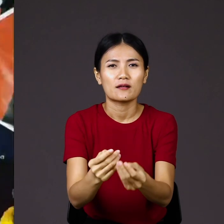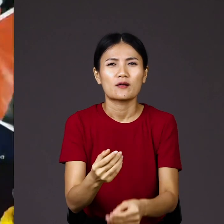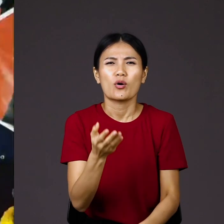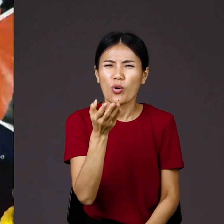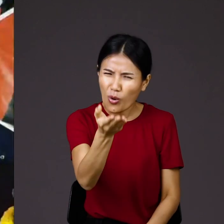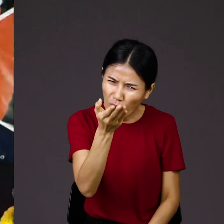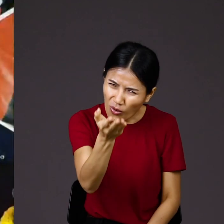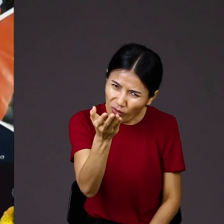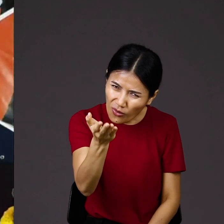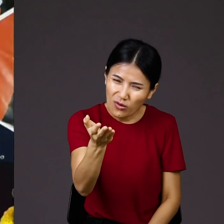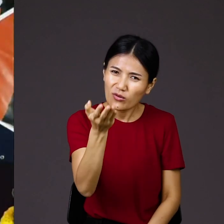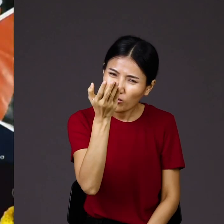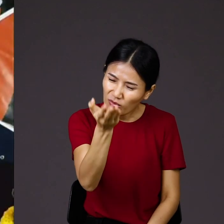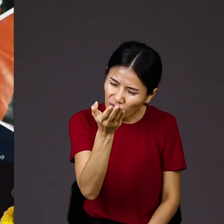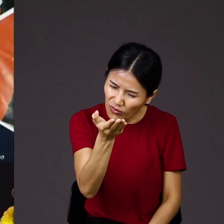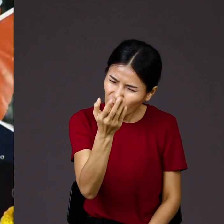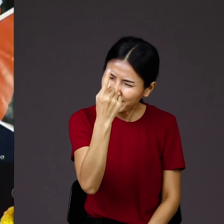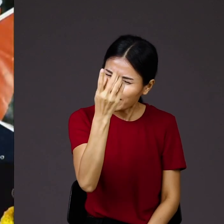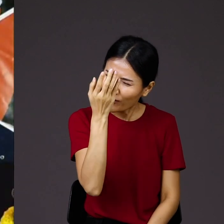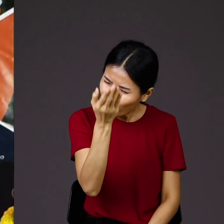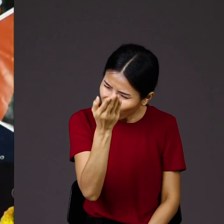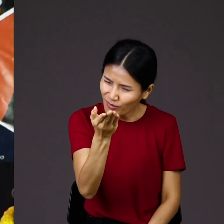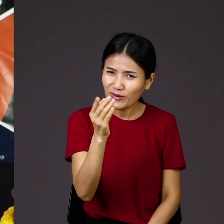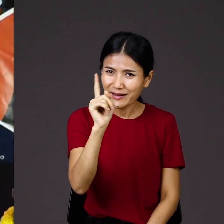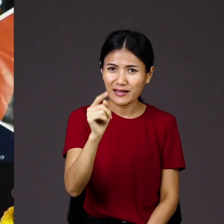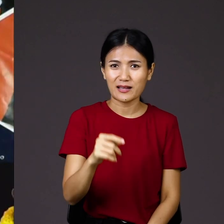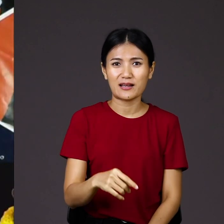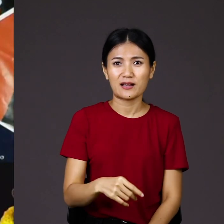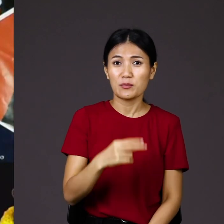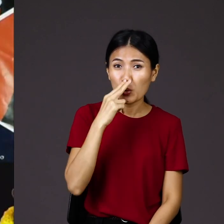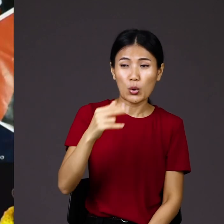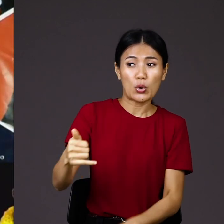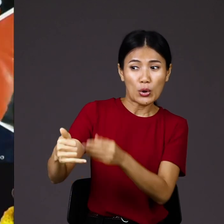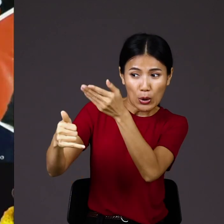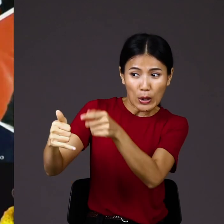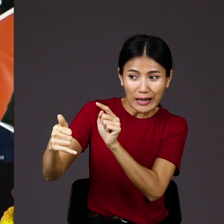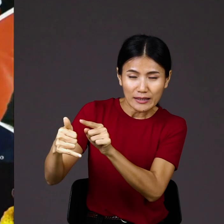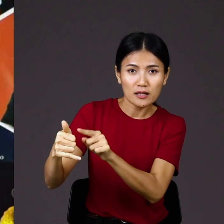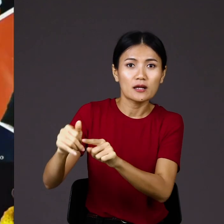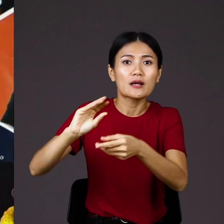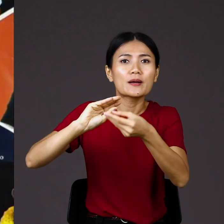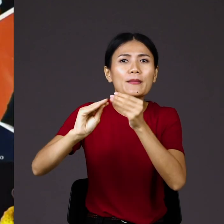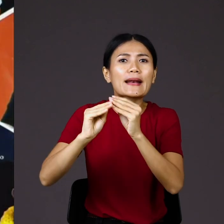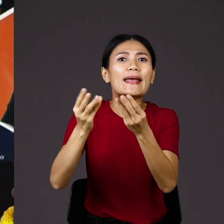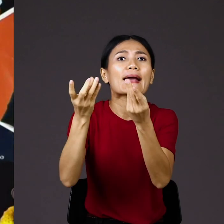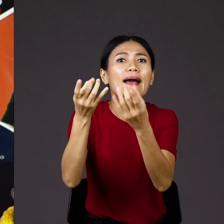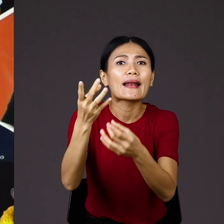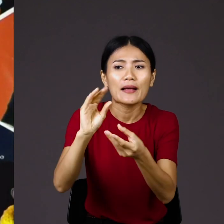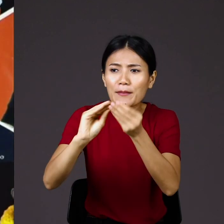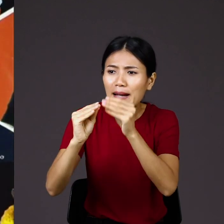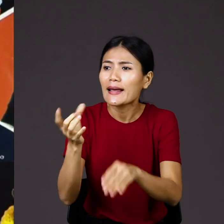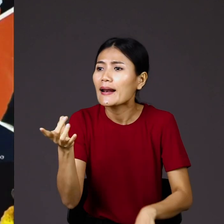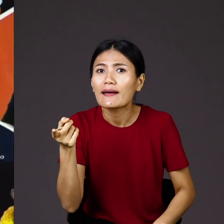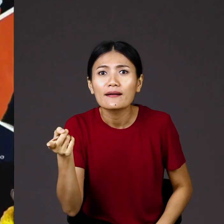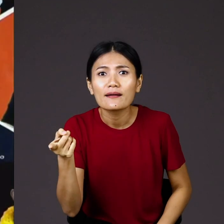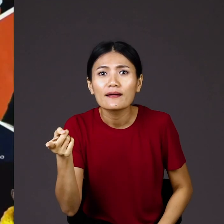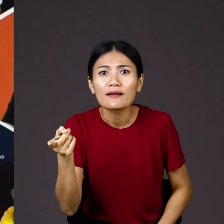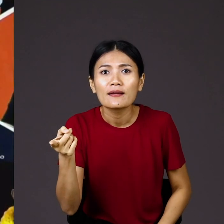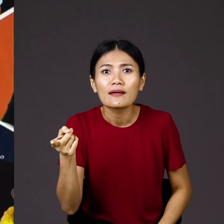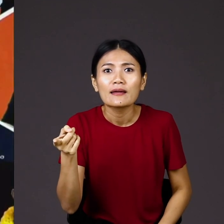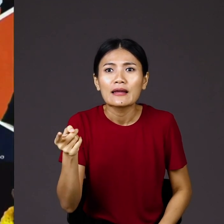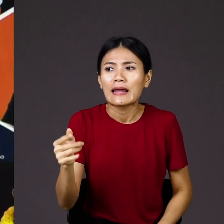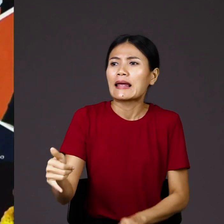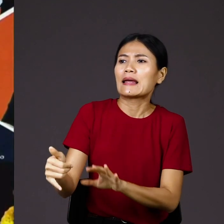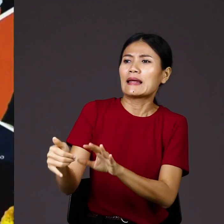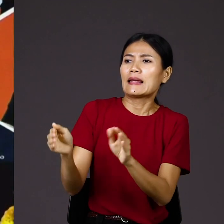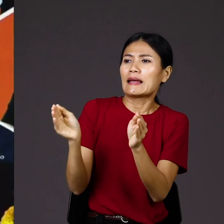นั้นอยากให้พี่น้องช่วยมองให้ชัดๆมองให้แจ่มๆครับว่าเขาเบอร์อะไรแล้วก็อ